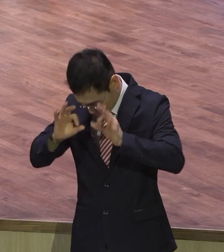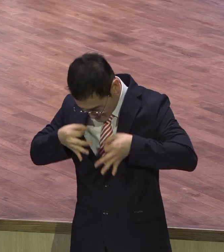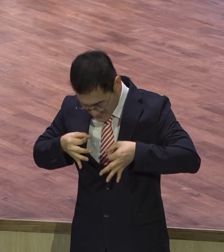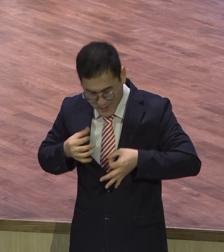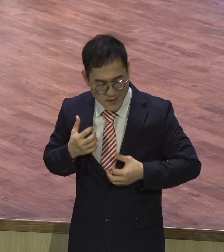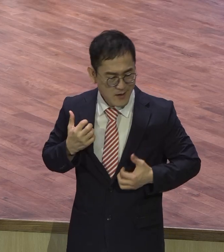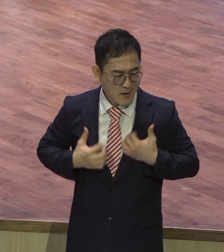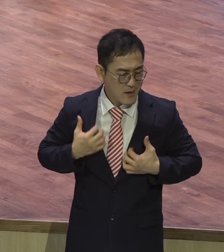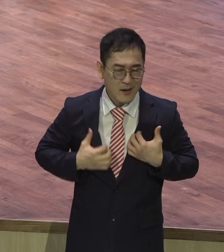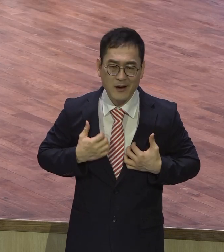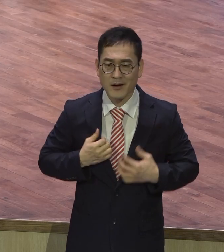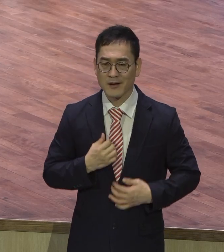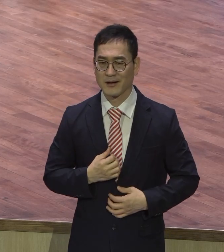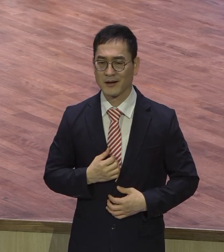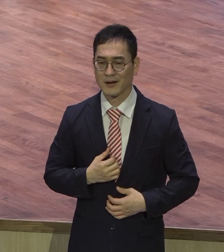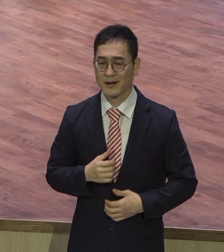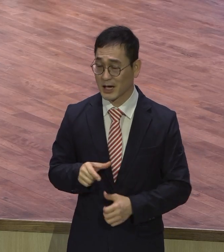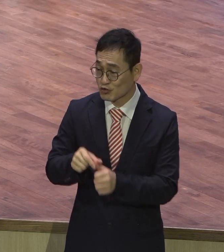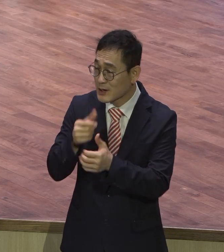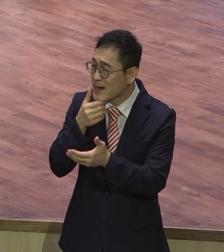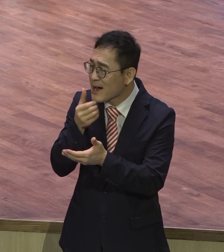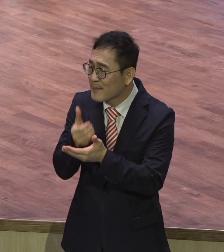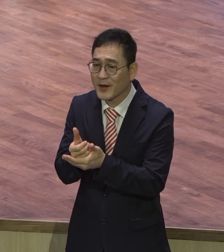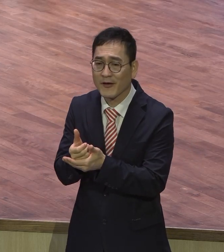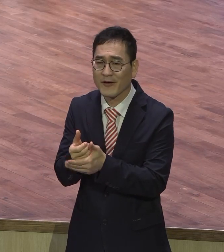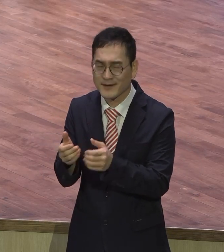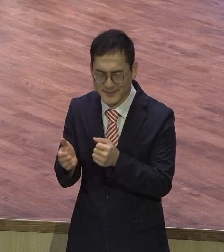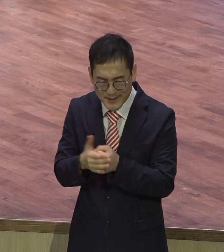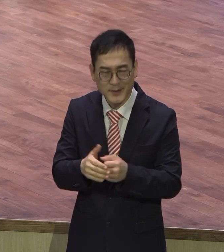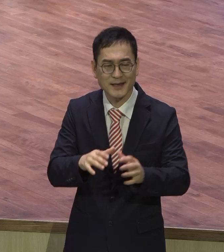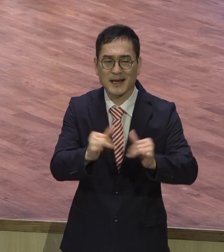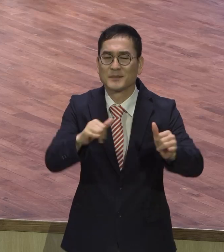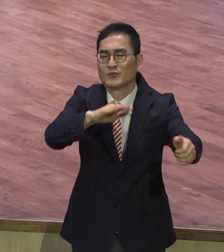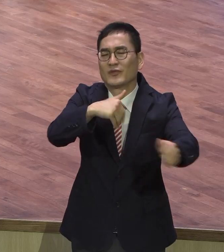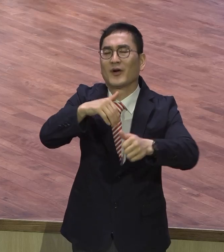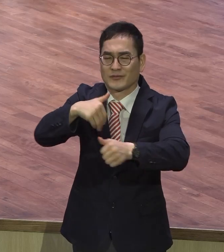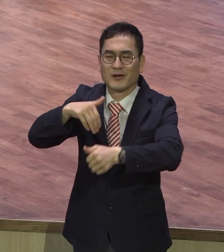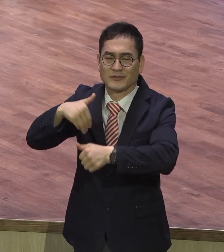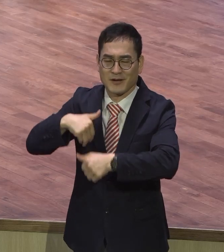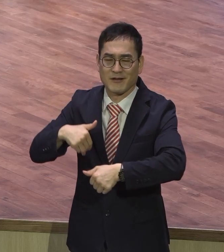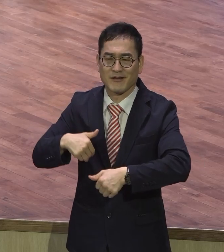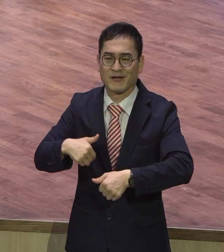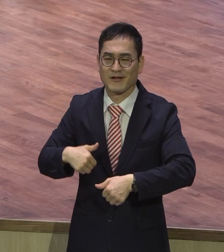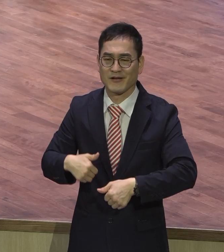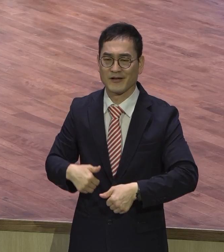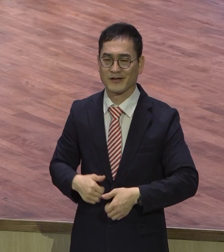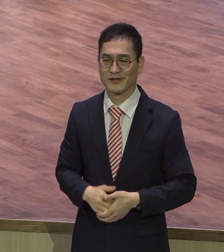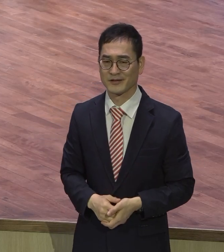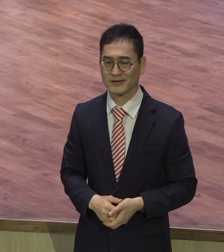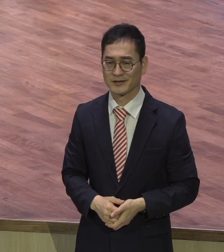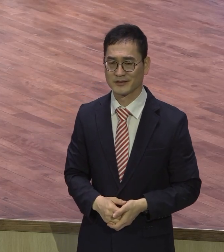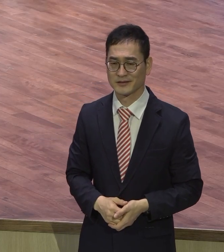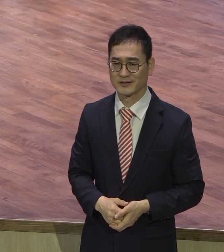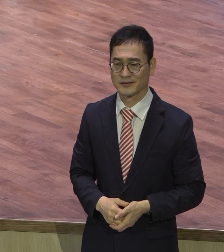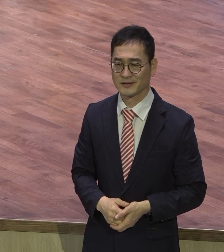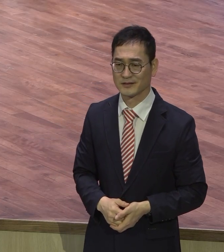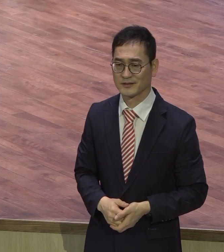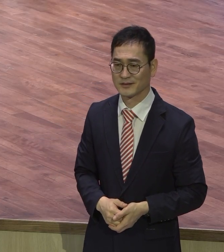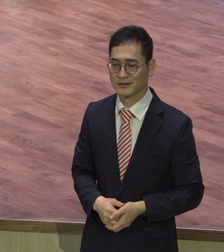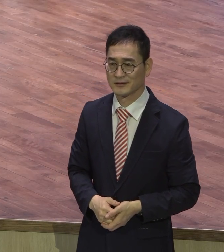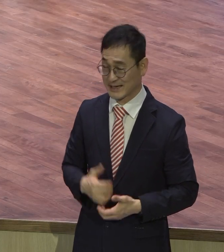구원의 감격이 있는 사람은 구원의 기뻄을 자신만 소유하지 않고